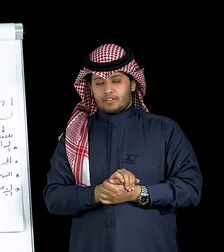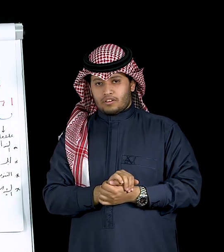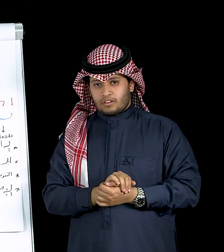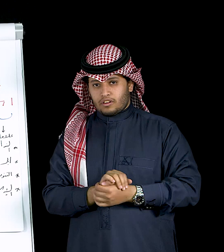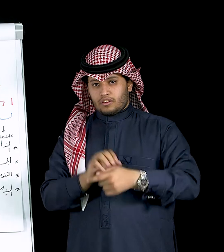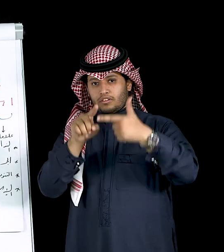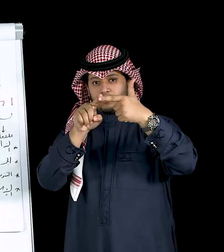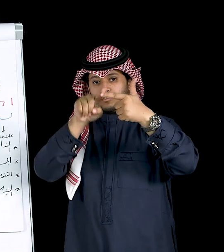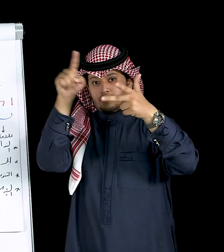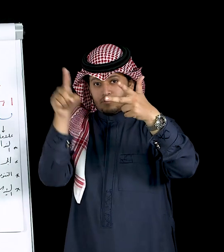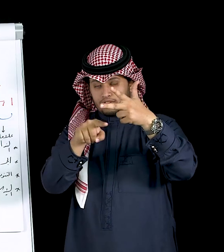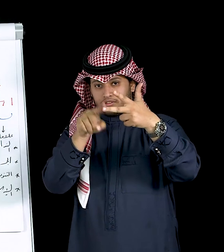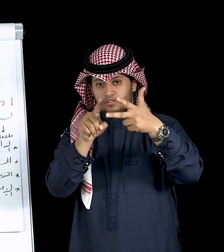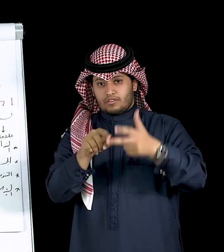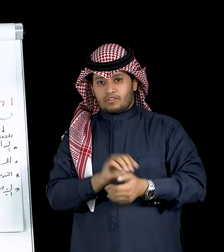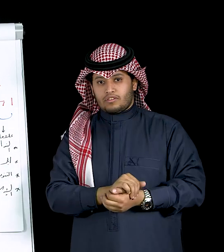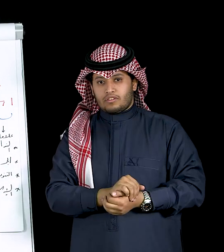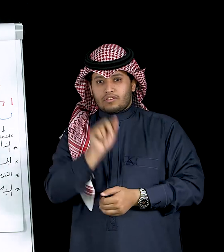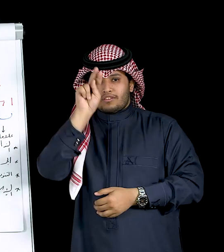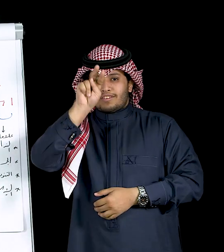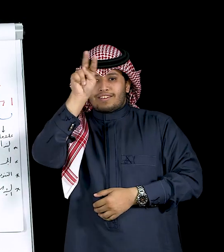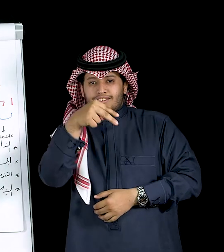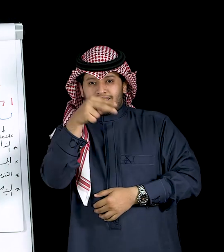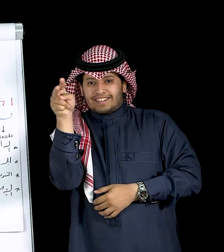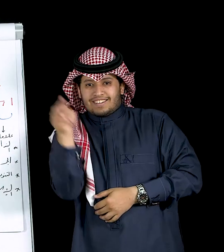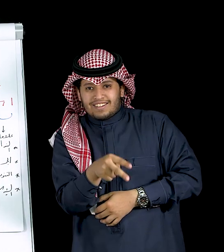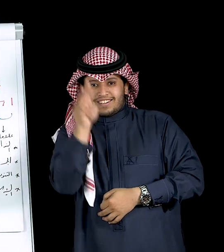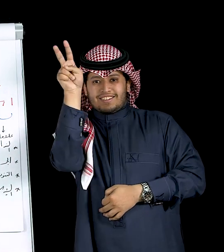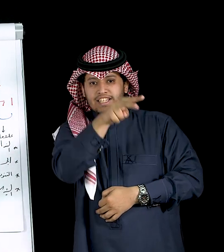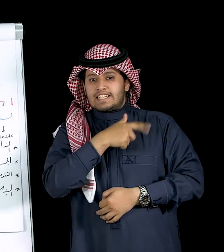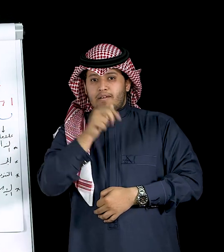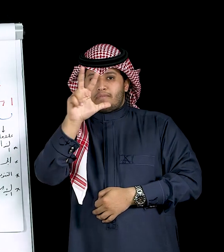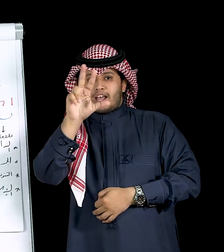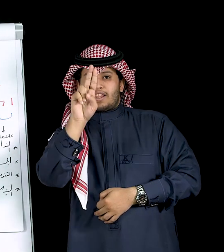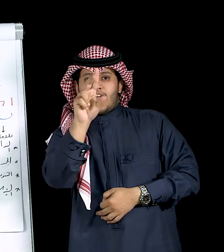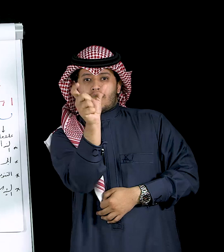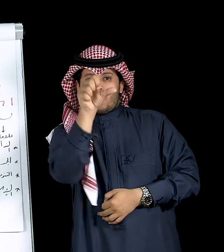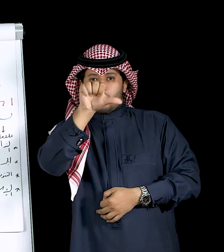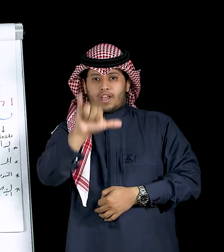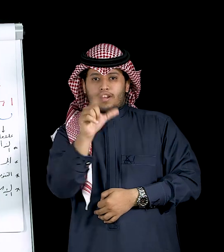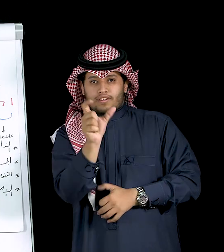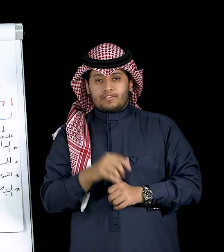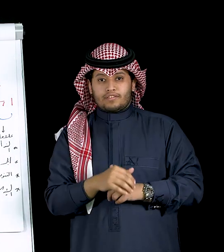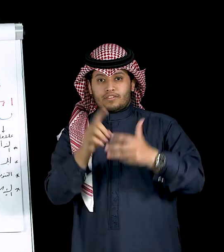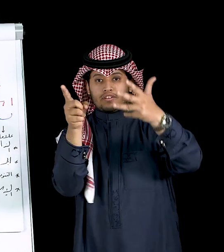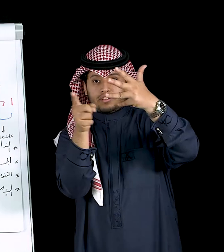العلامة الثالثة التنوين، العلامة الرابعة